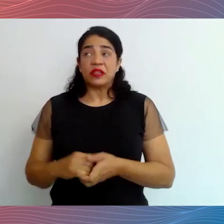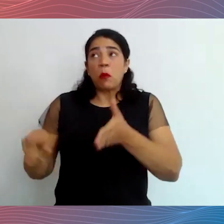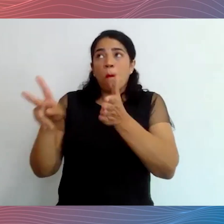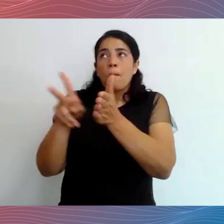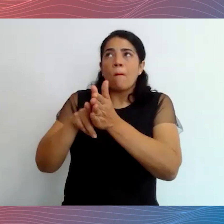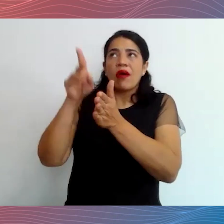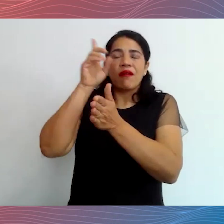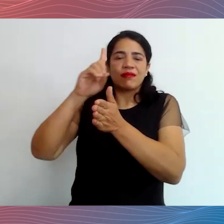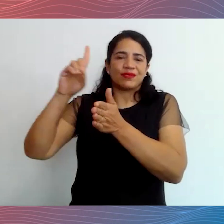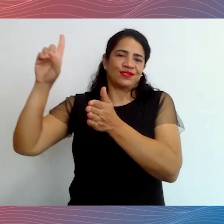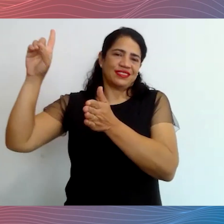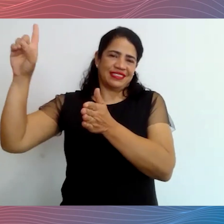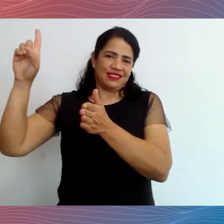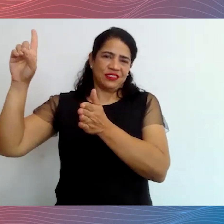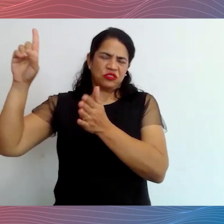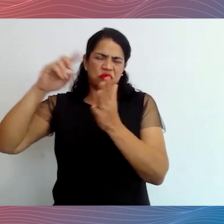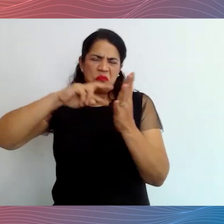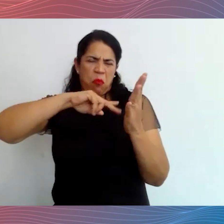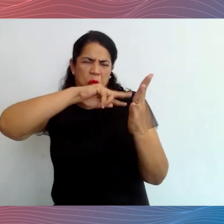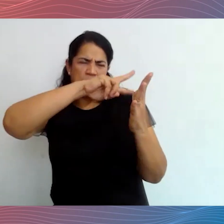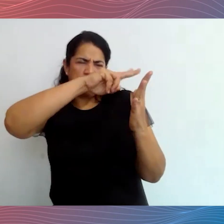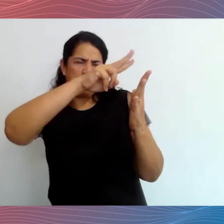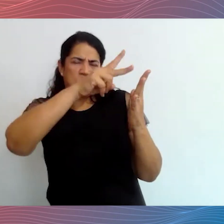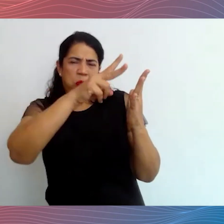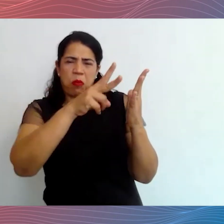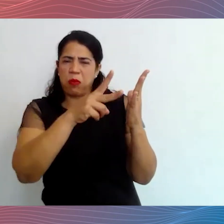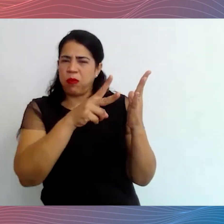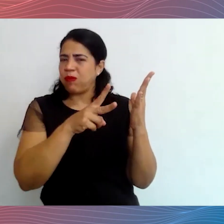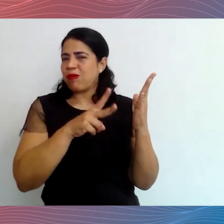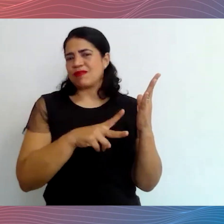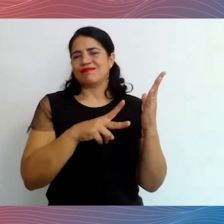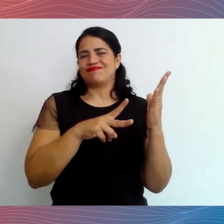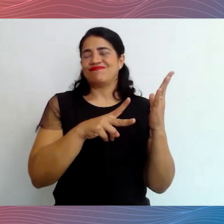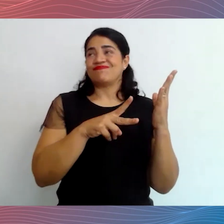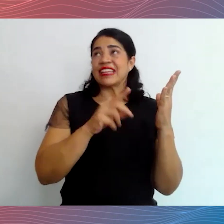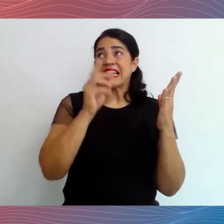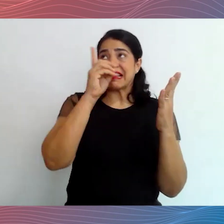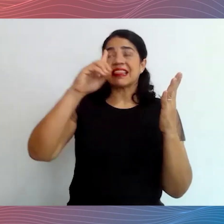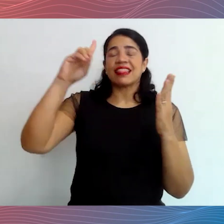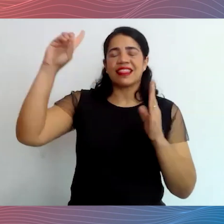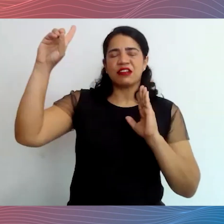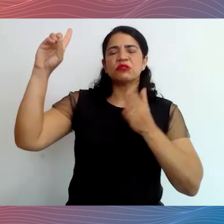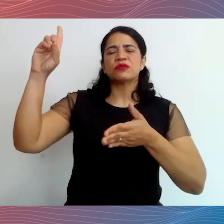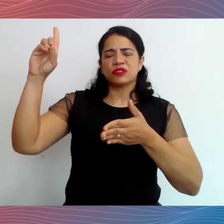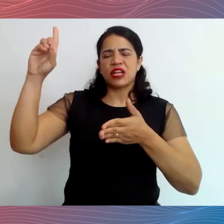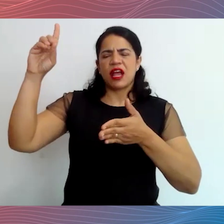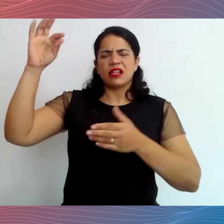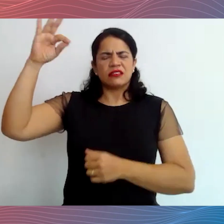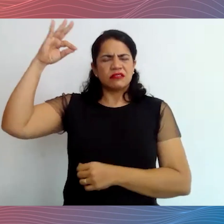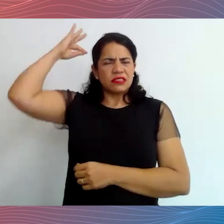sua natureza santa. Deus está santificando a sua igreja através do